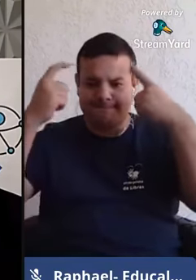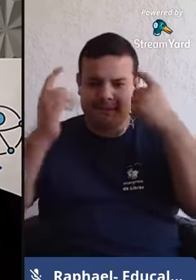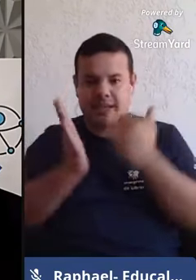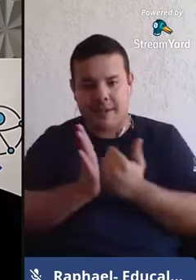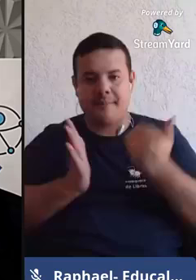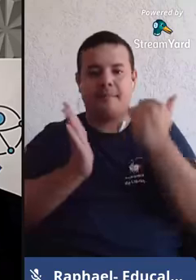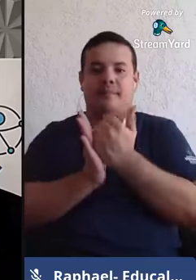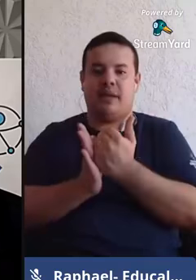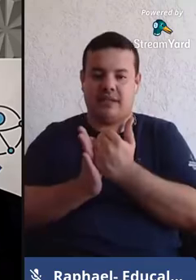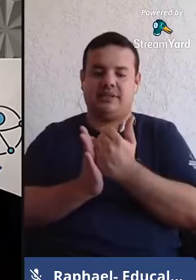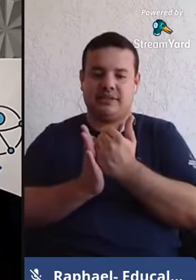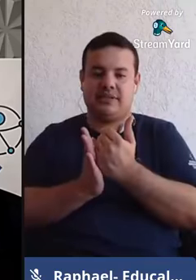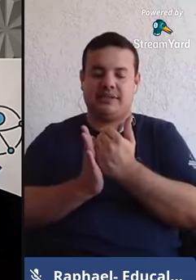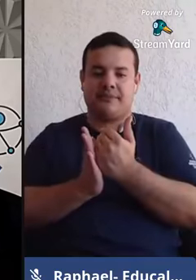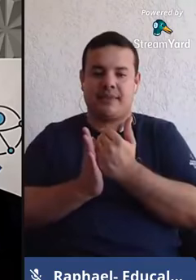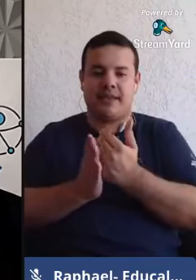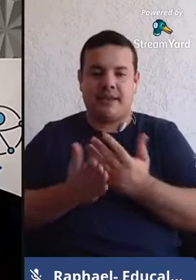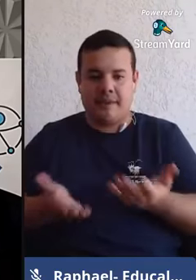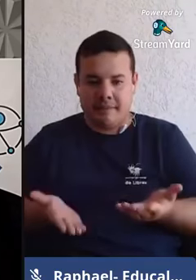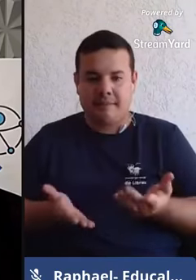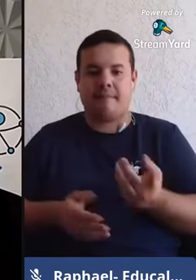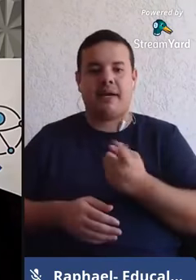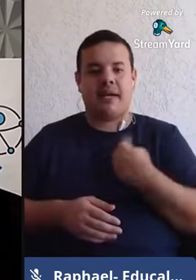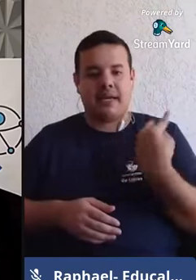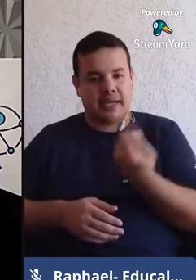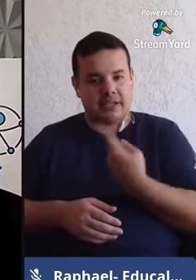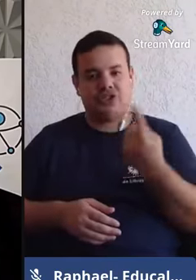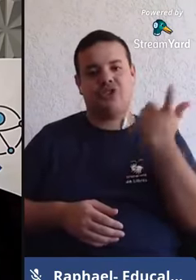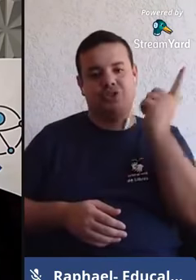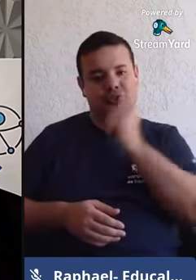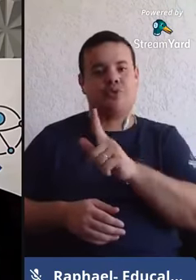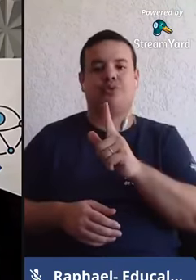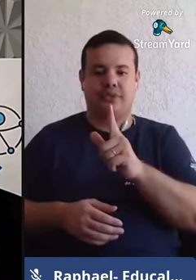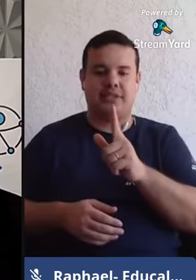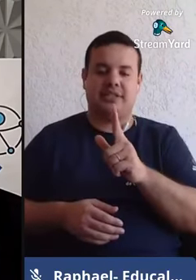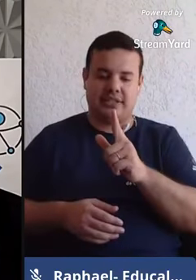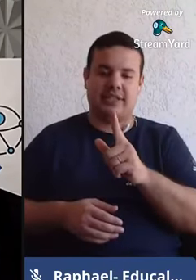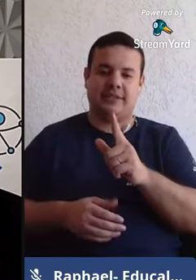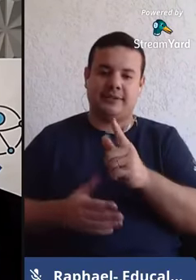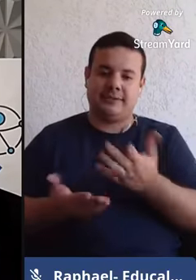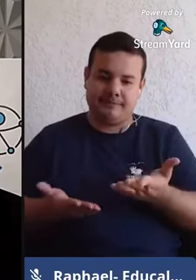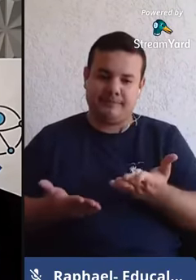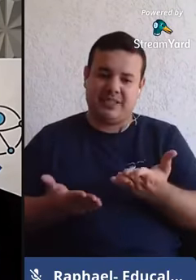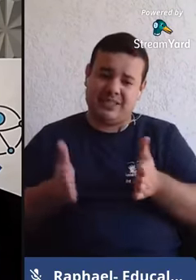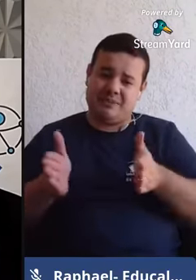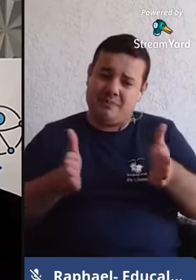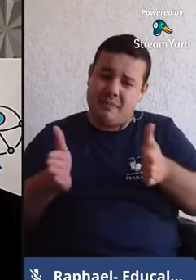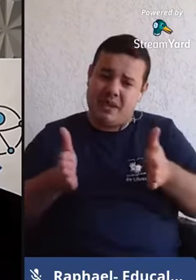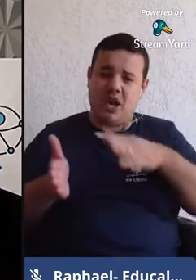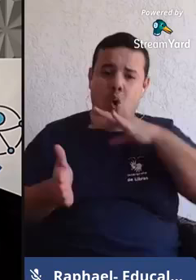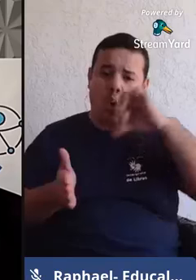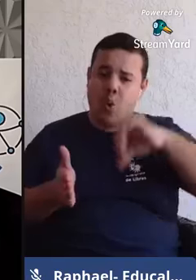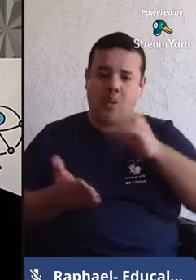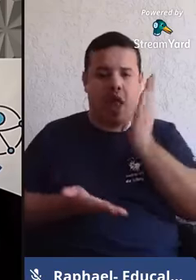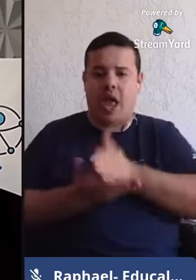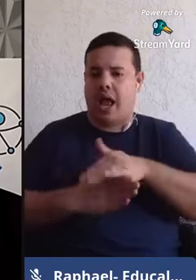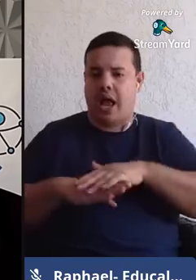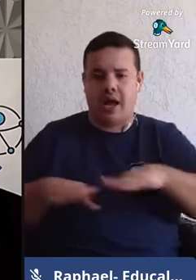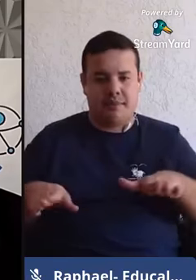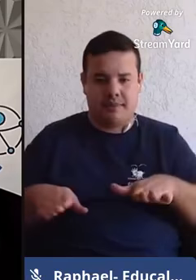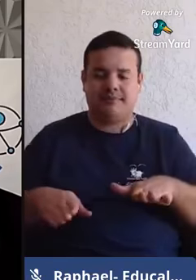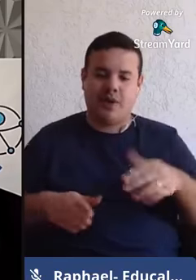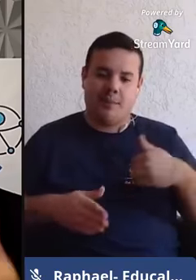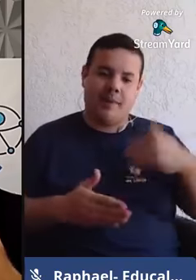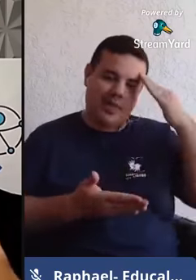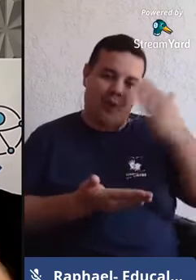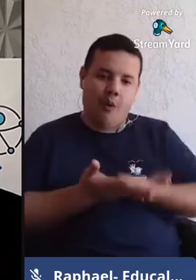né, e para que a gente tente sair dessa situação horrível que a gente está. Conta comigo aí,